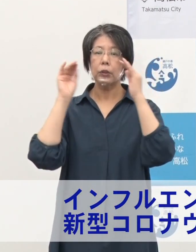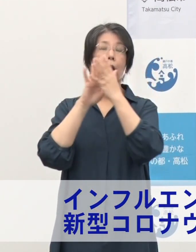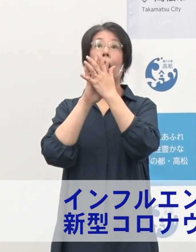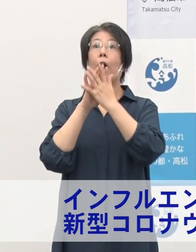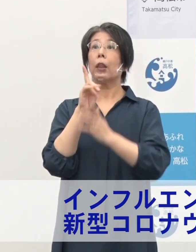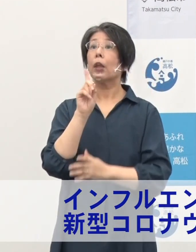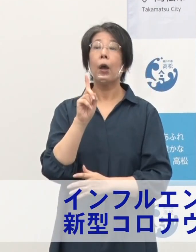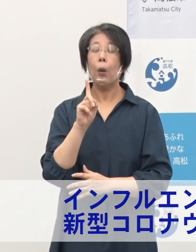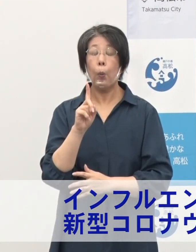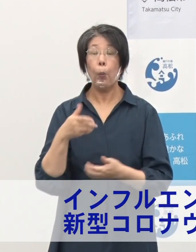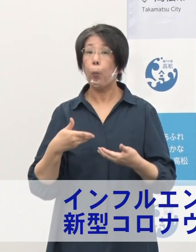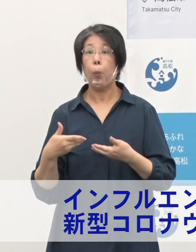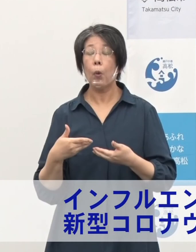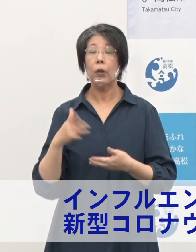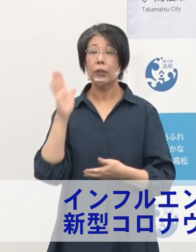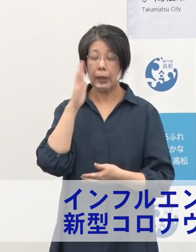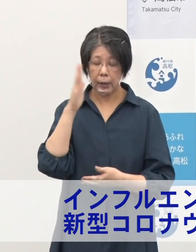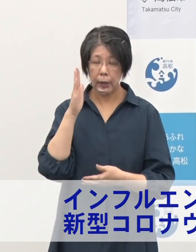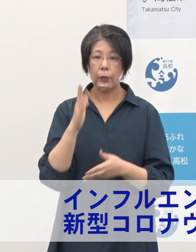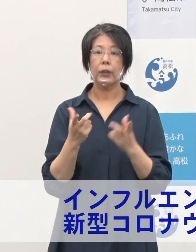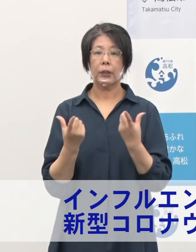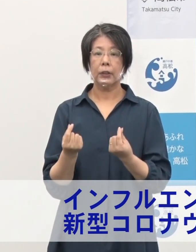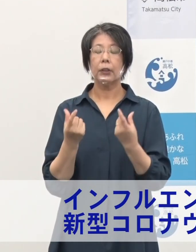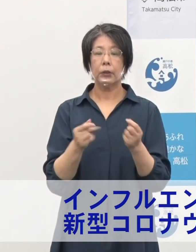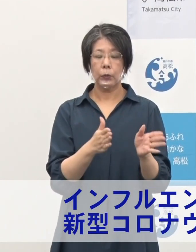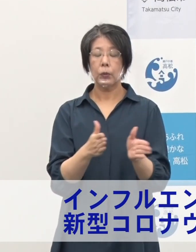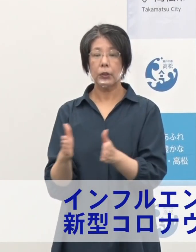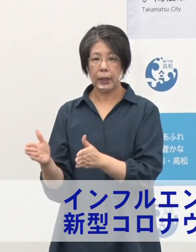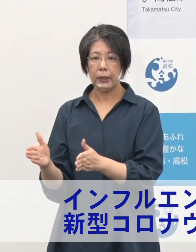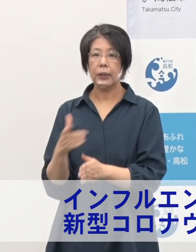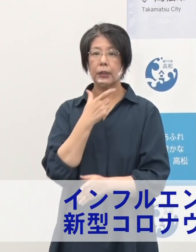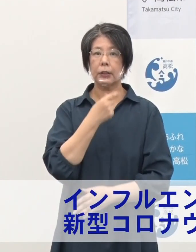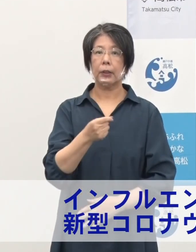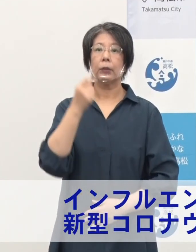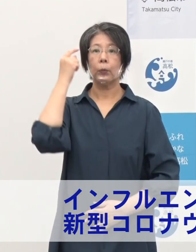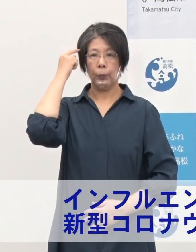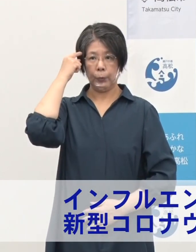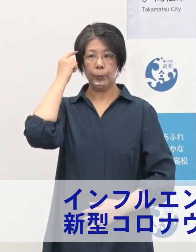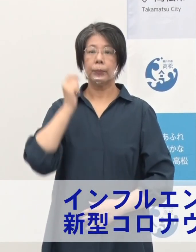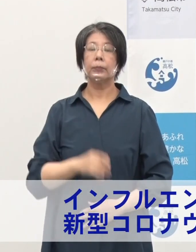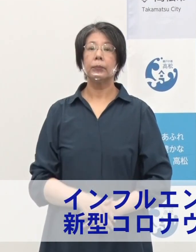ようにきちっとしても a 整理して参りたいという風おります